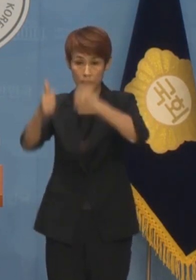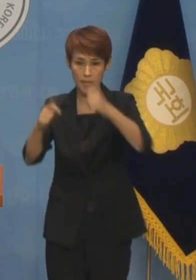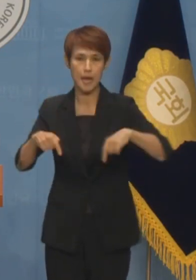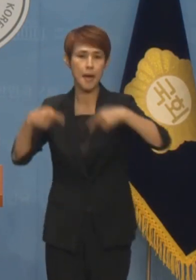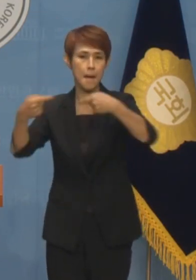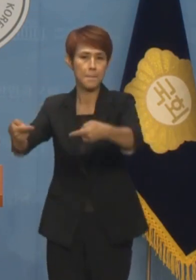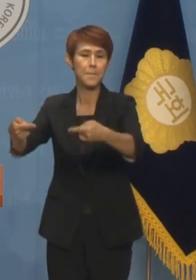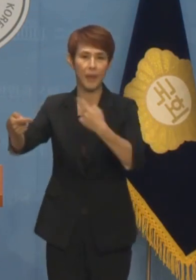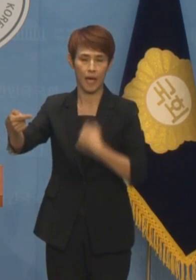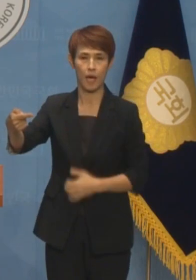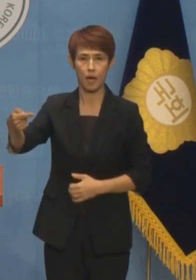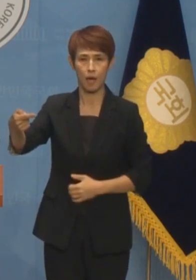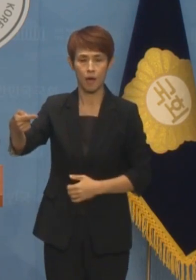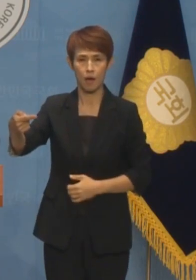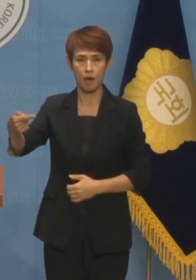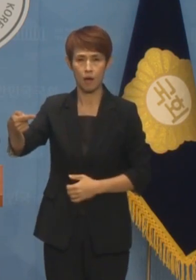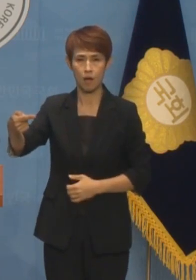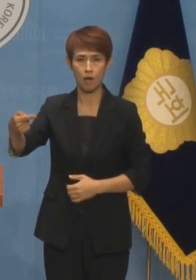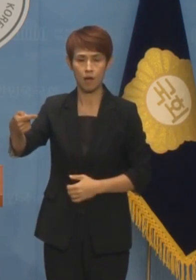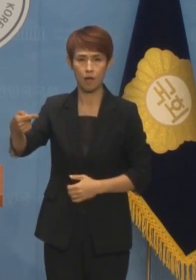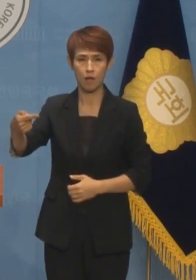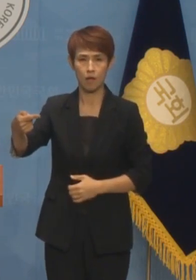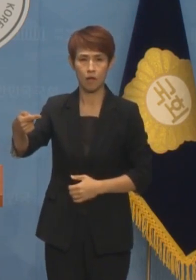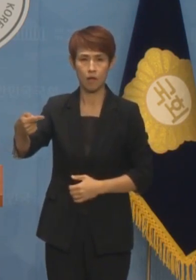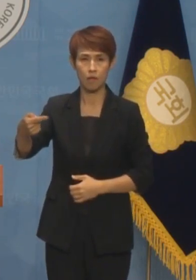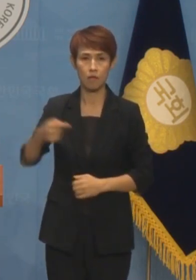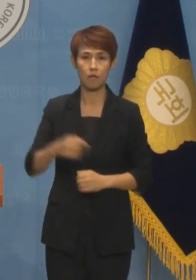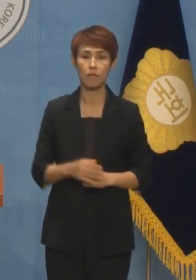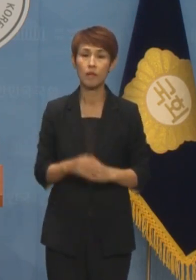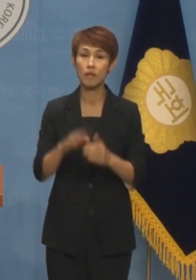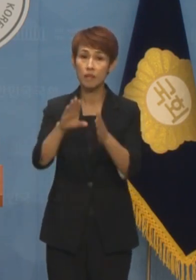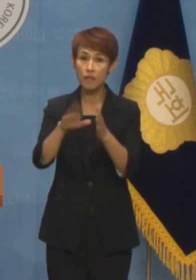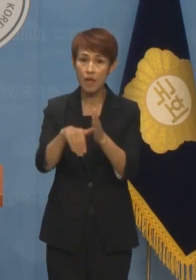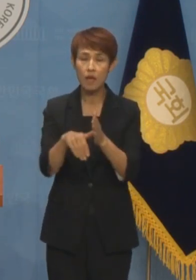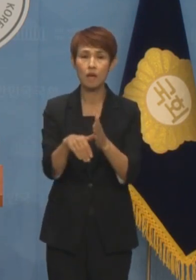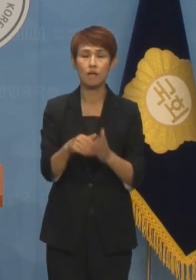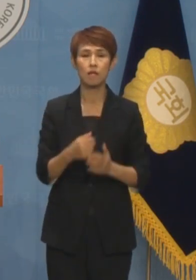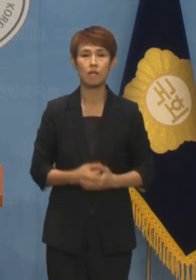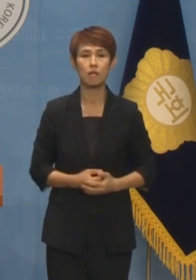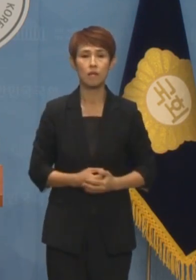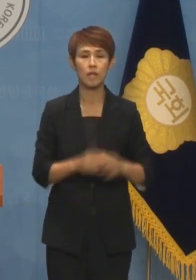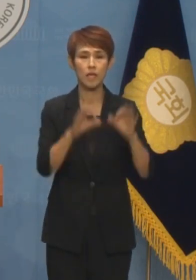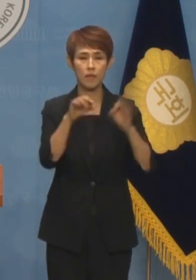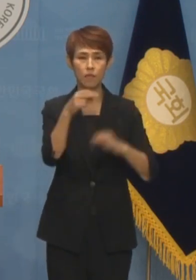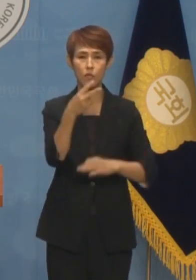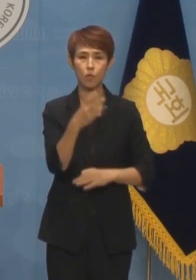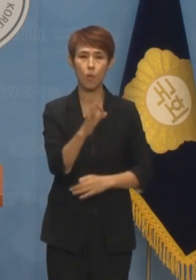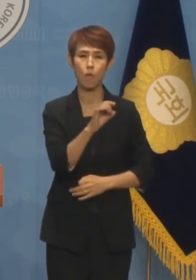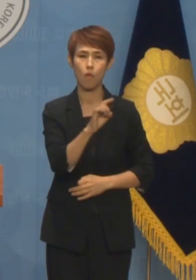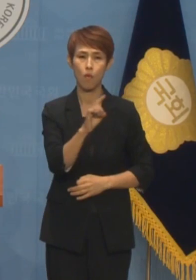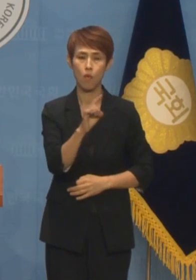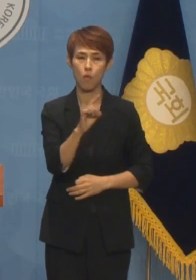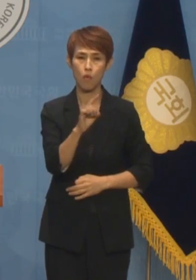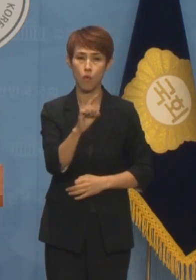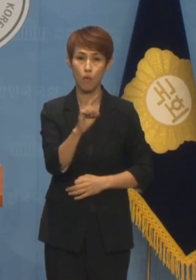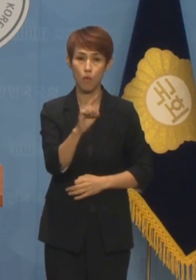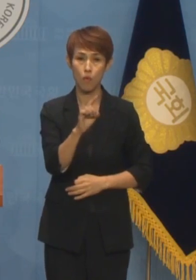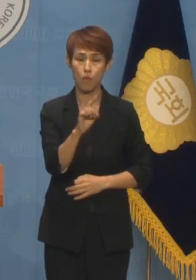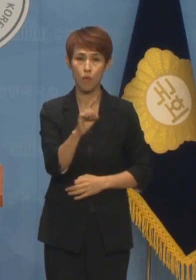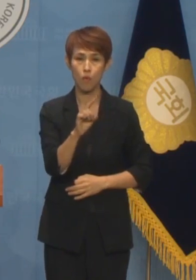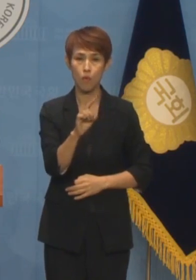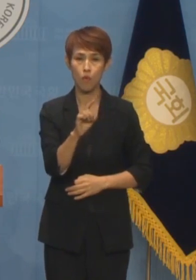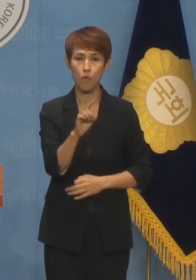참여했습니다 그러나 소위 대장동 사건 변호사인 김동아 소위